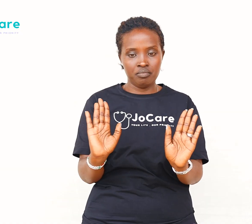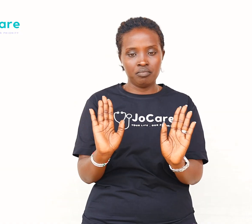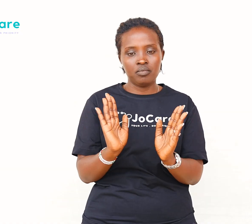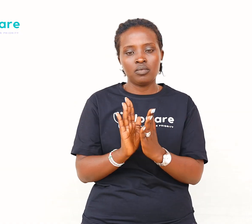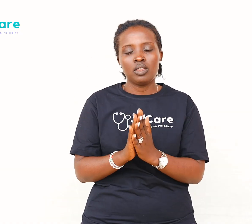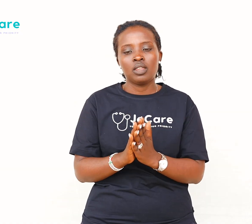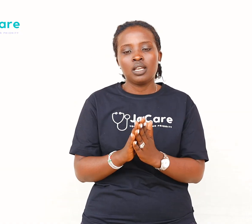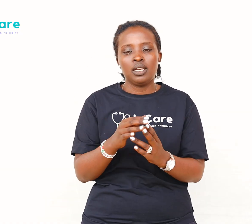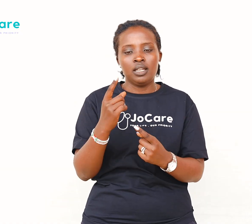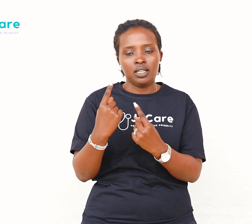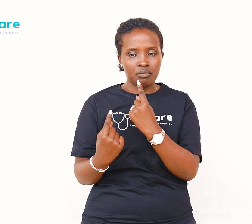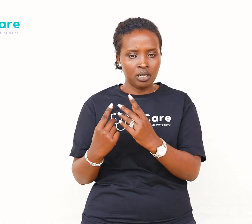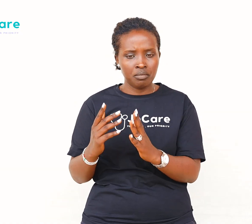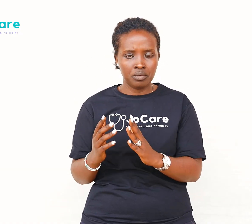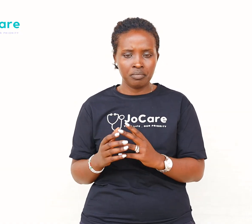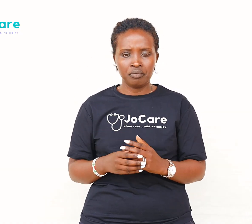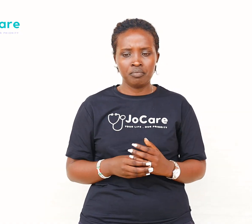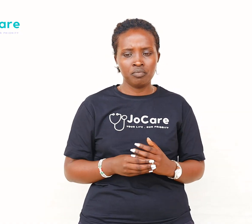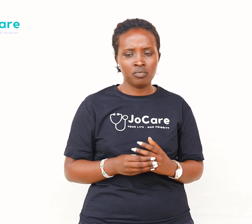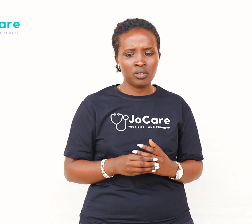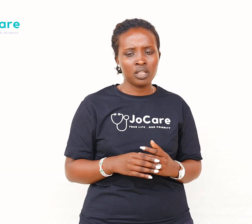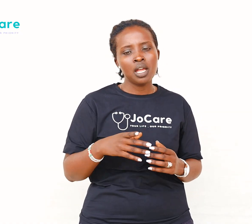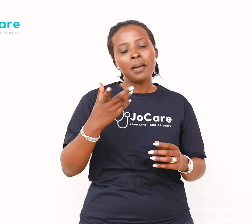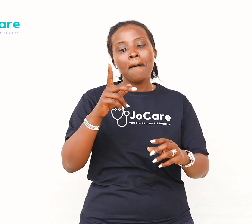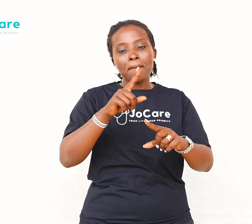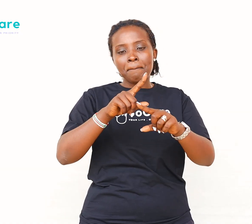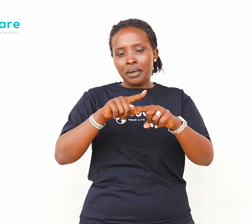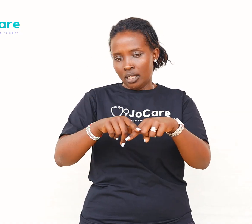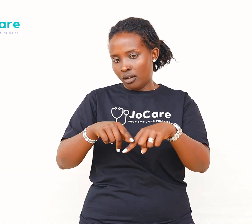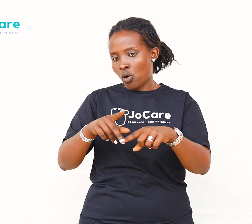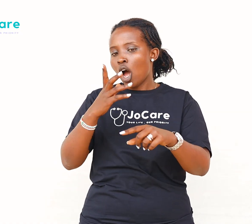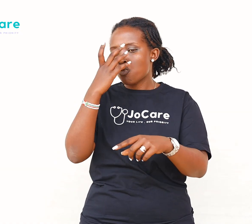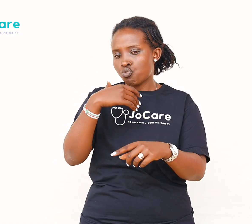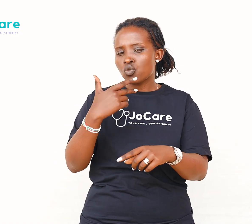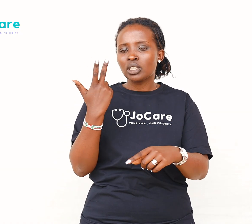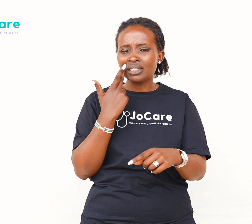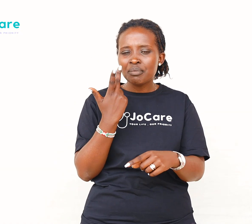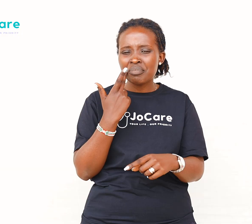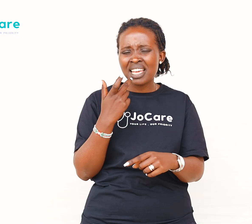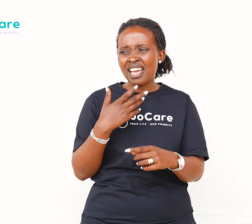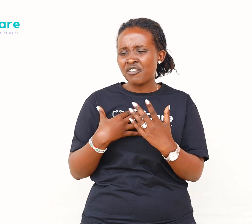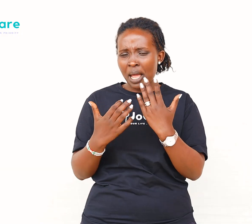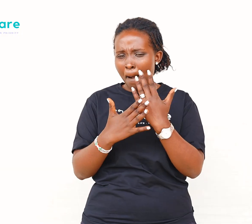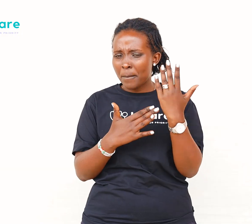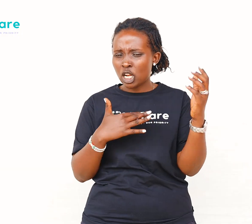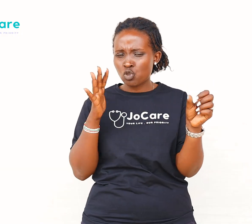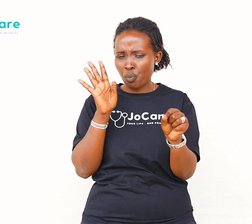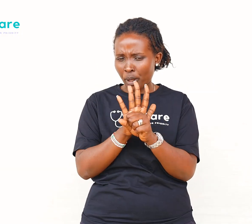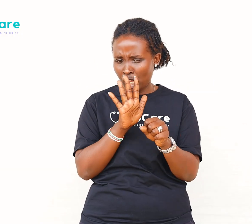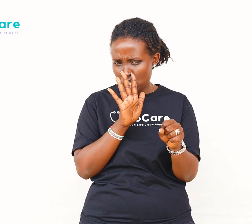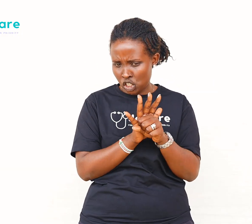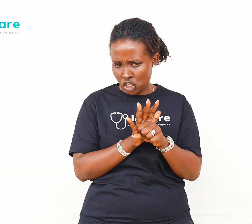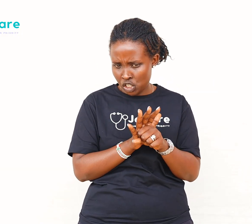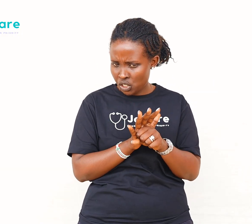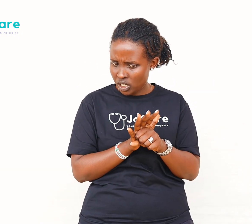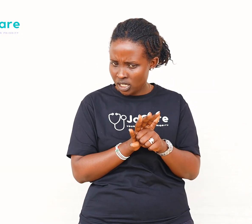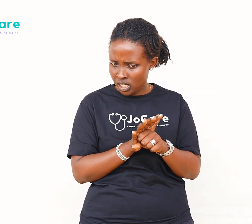Harimo umuntu uva cyane. Yego. Uva cyane, ashobora kuva cyane bitewe n'icyo gihe